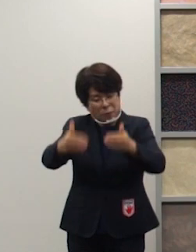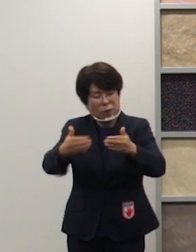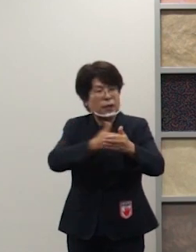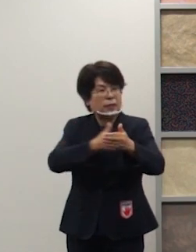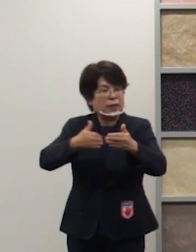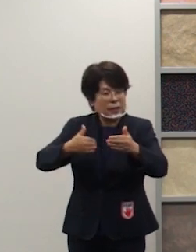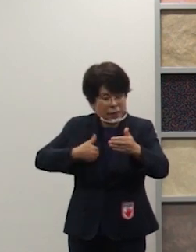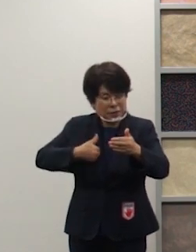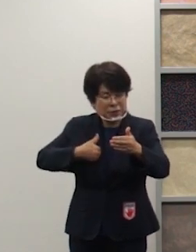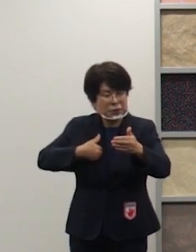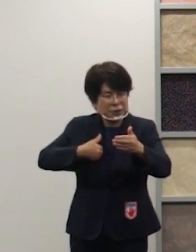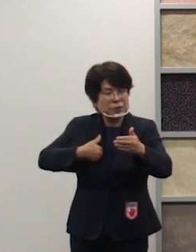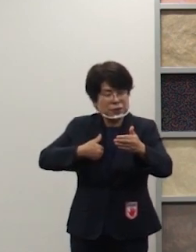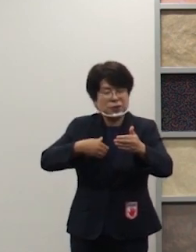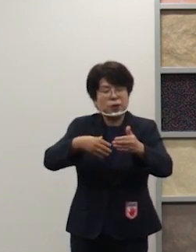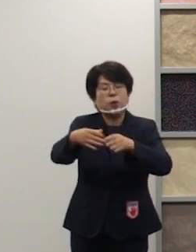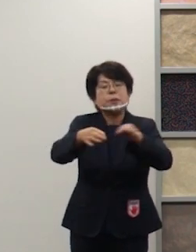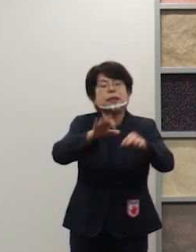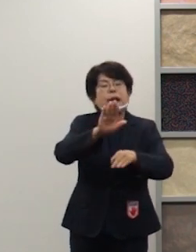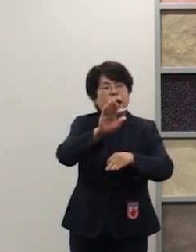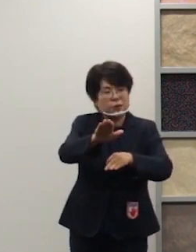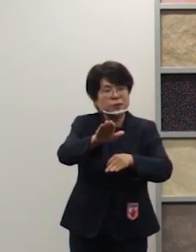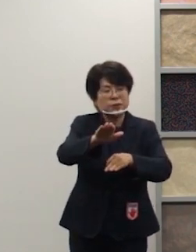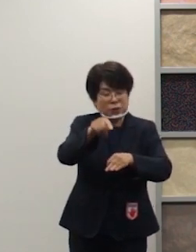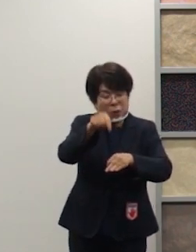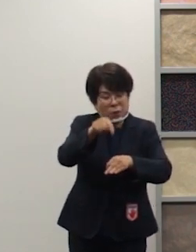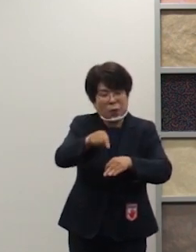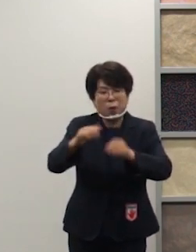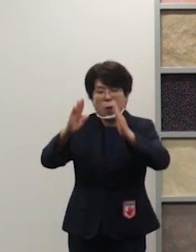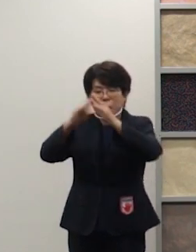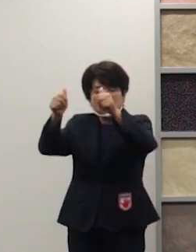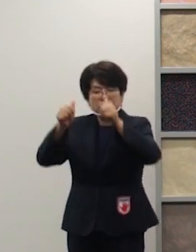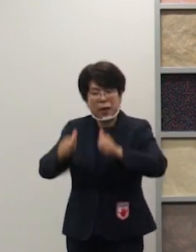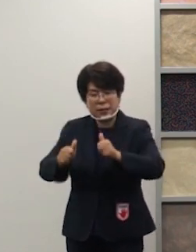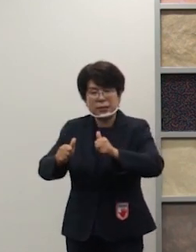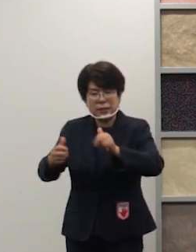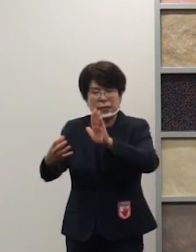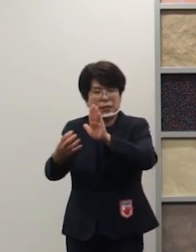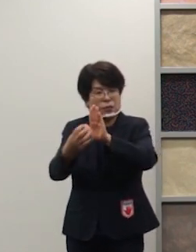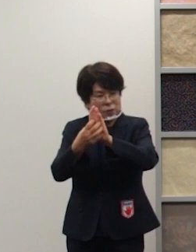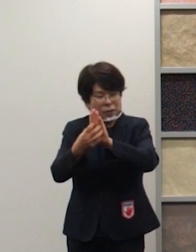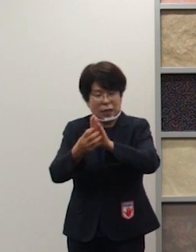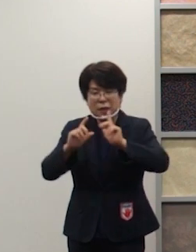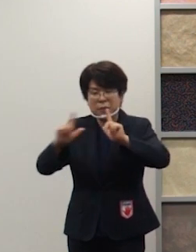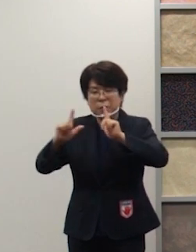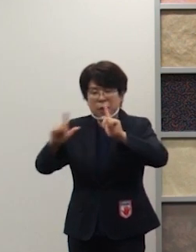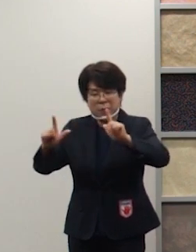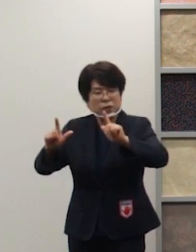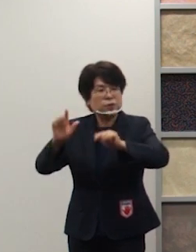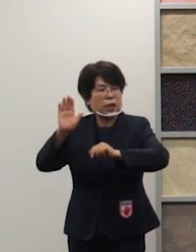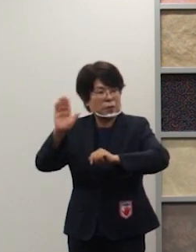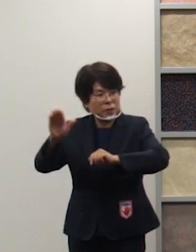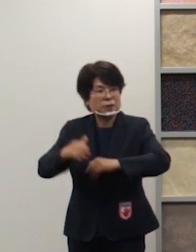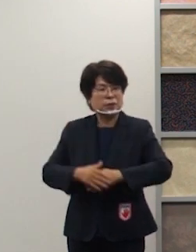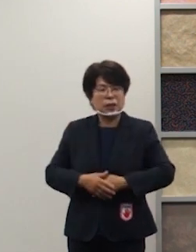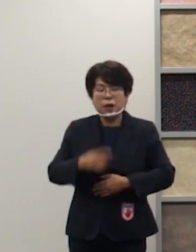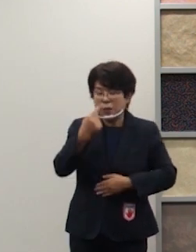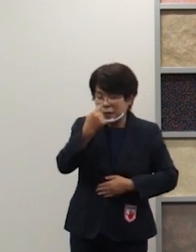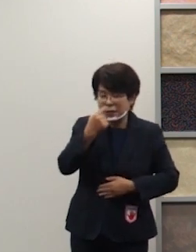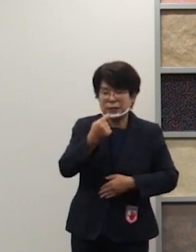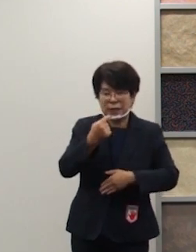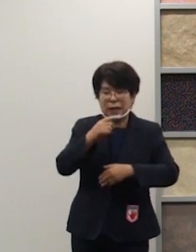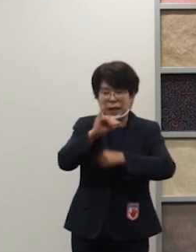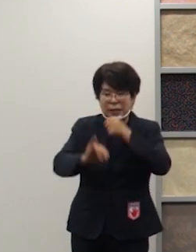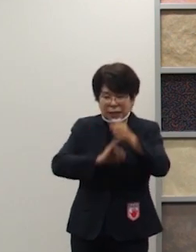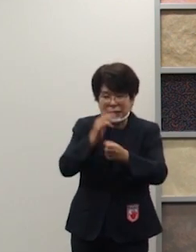ページに載せるっていう趣旨であった、 はい、 というご説明だったと思うんですけど、はい、 私のホームページの見方が悪いのかもしれないんですけど、